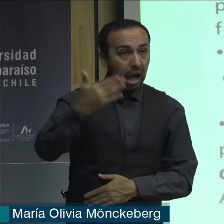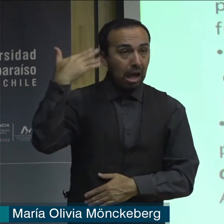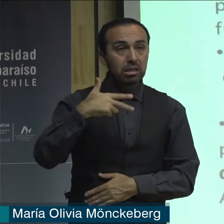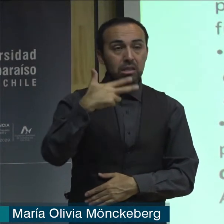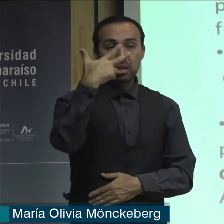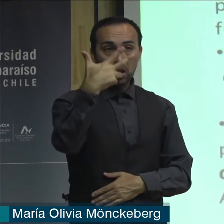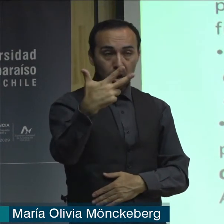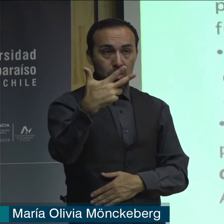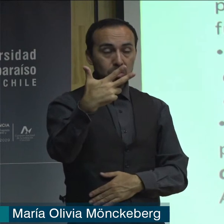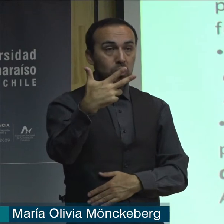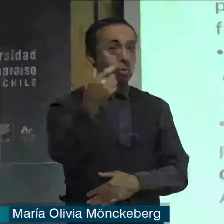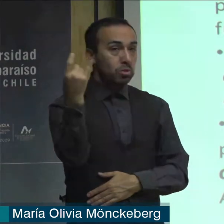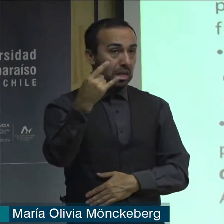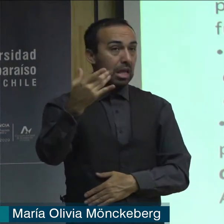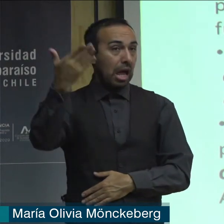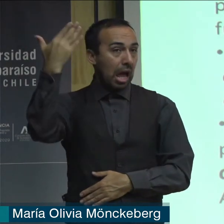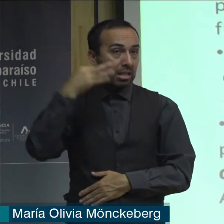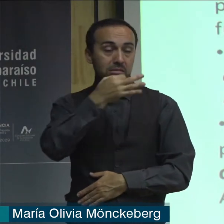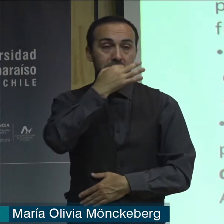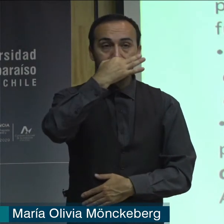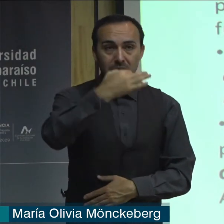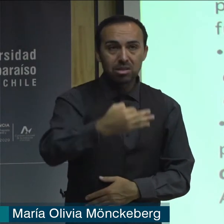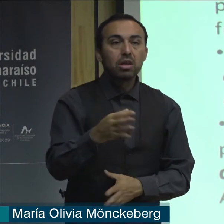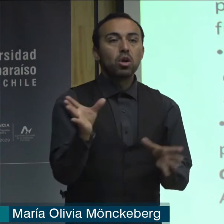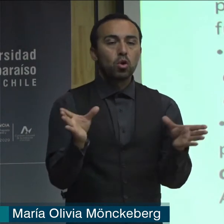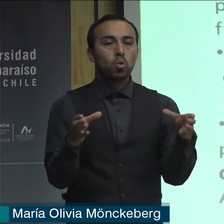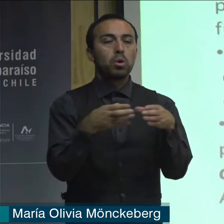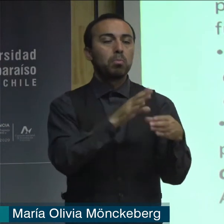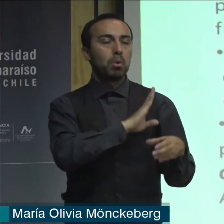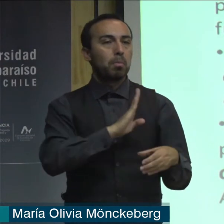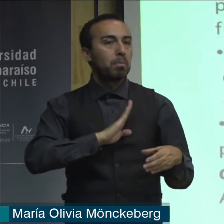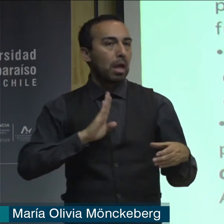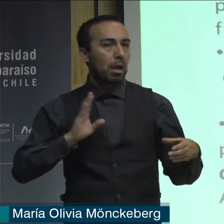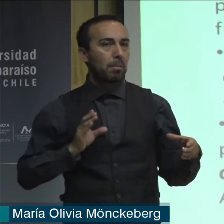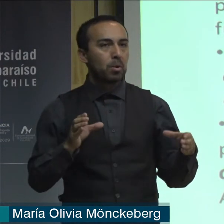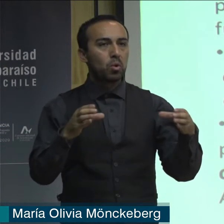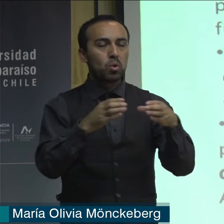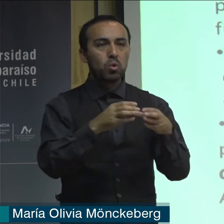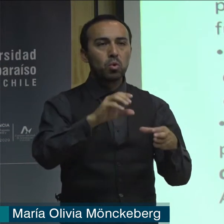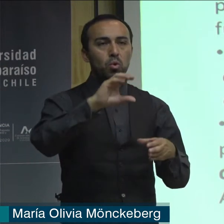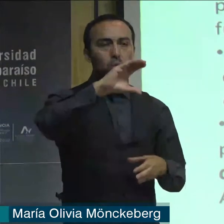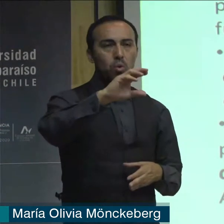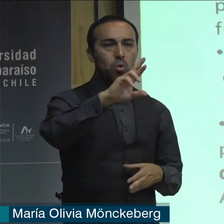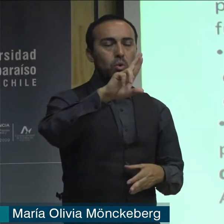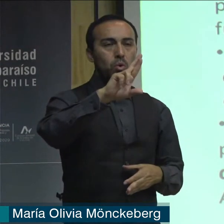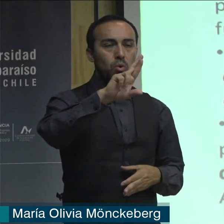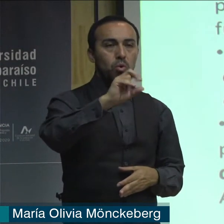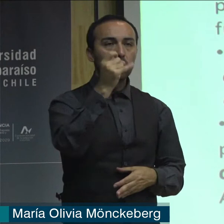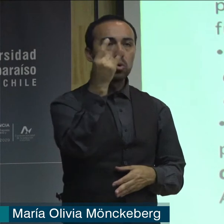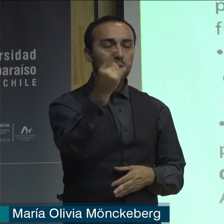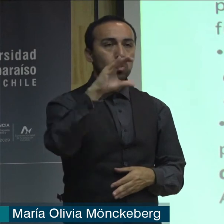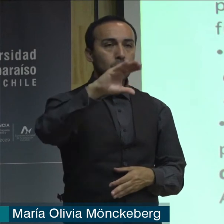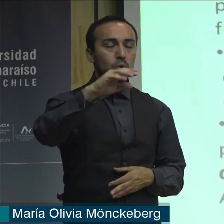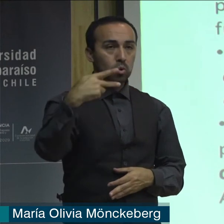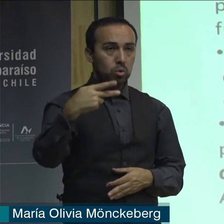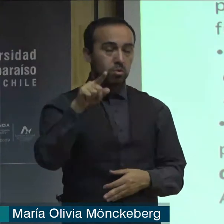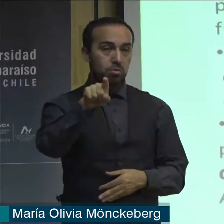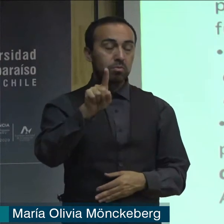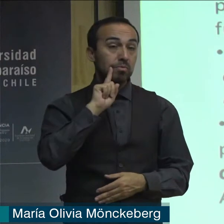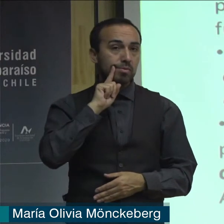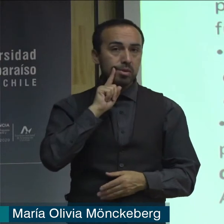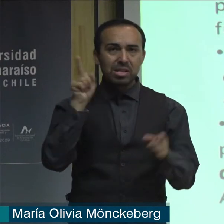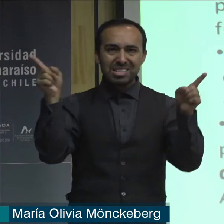del cruch reciben aporte estatal y se achica el presupuesto a tratar un poco